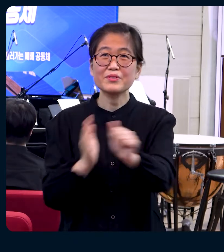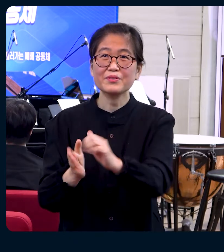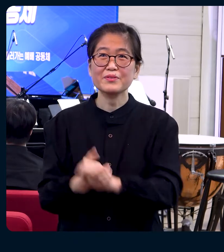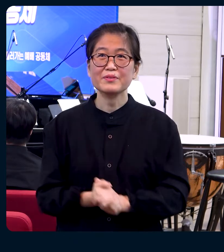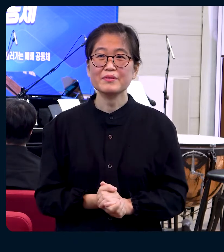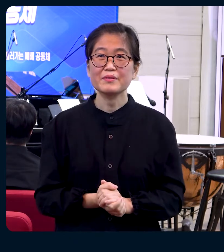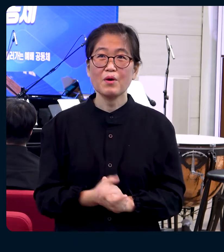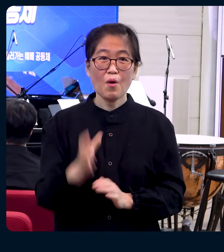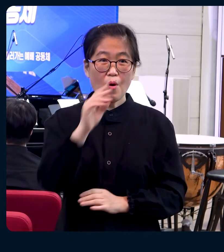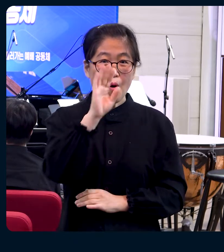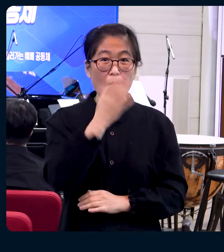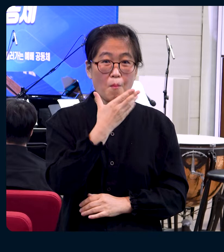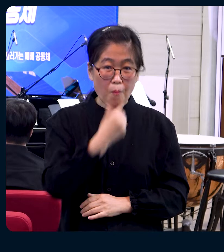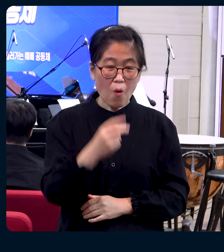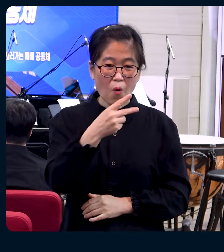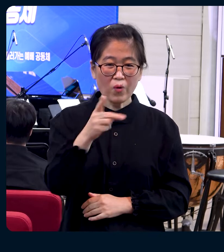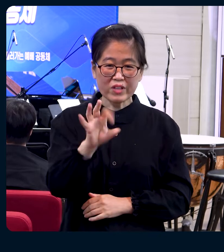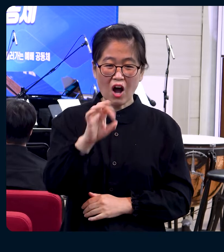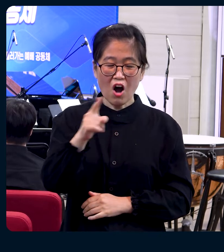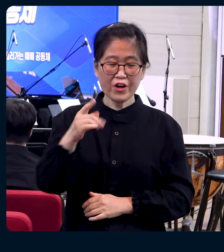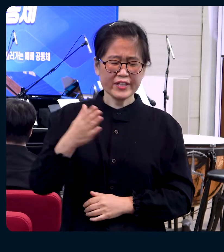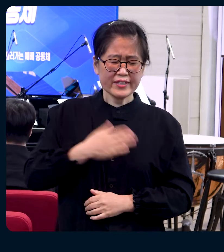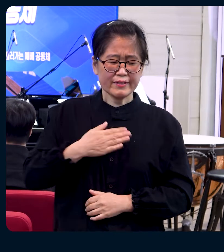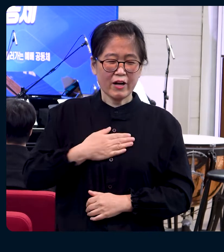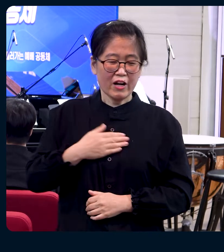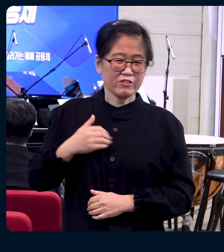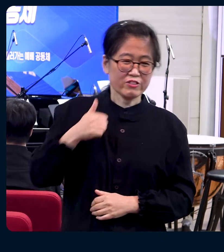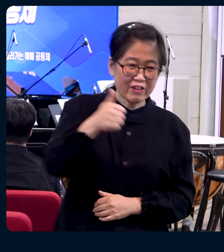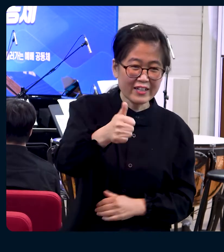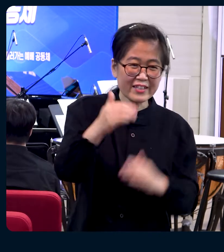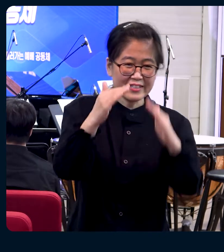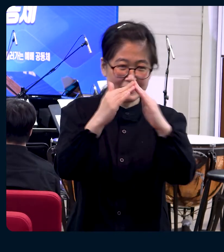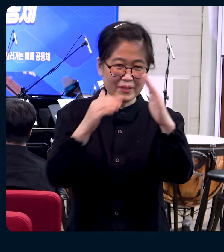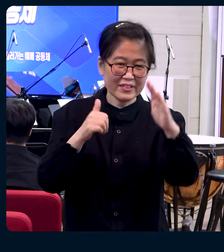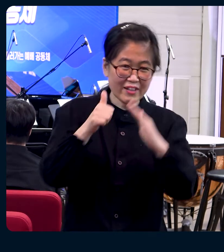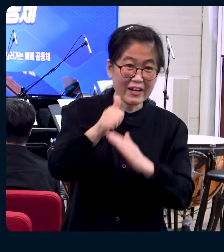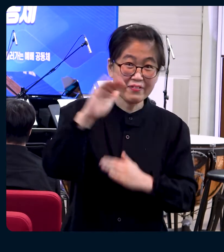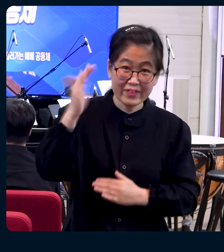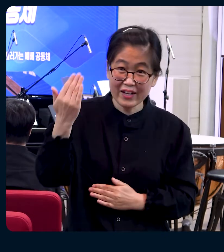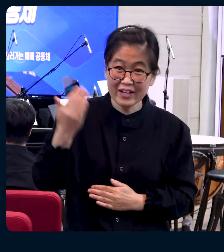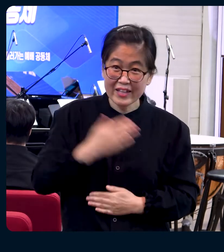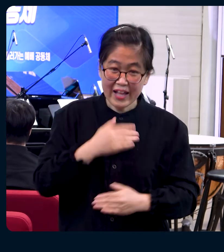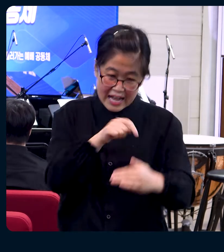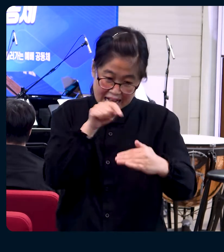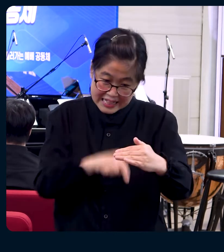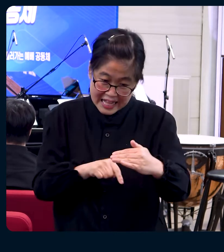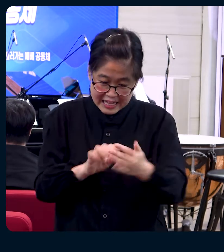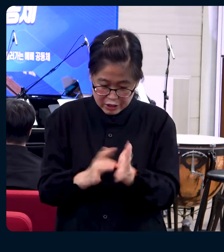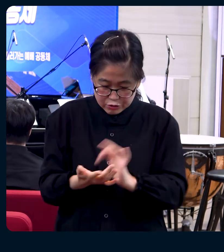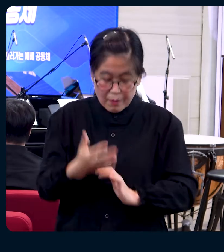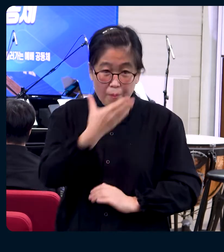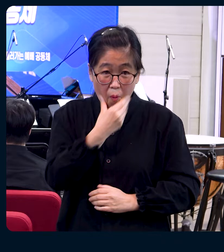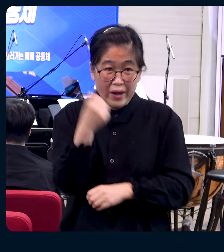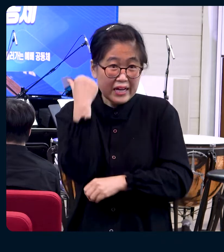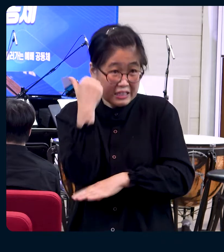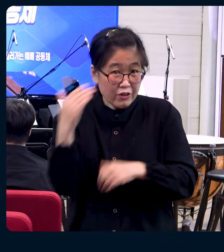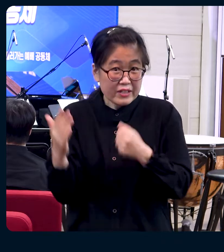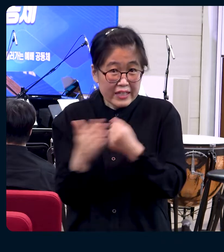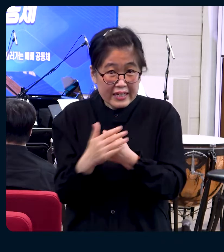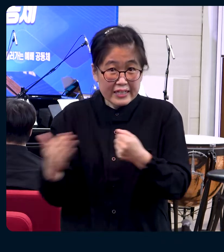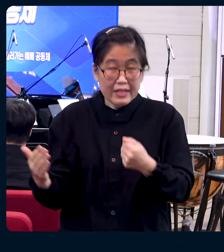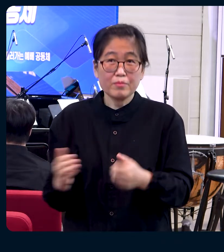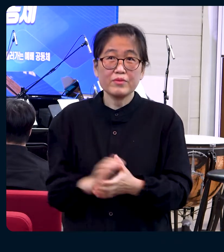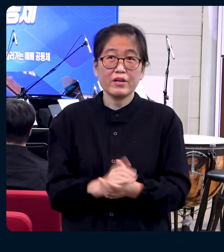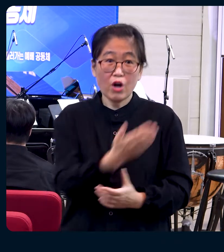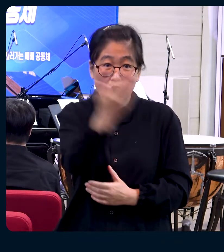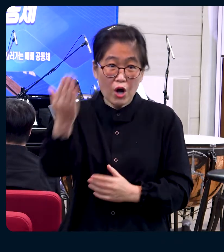아멘. 복 덩어리가 들어간다. 이 믿음으로 가시길 바랍니다. 왜? 예수 그리스도 내 안에 있는 예수님이 복의 근원이시기